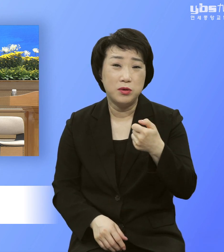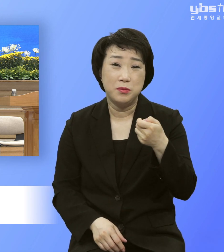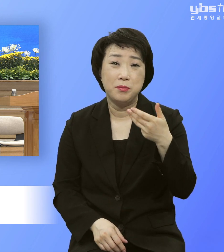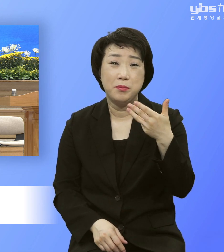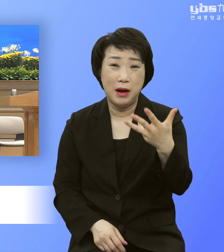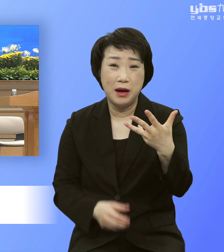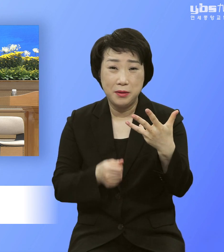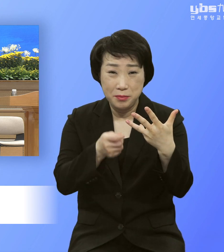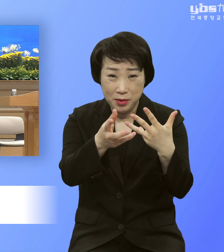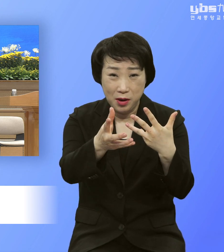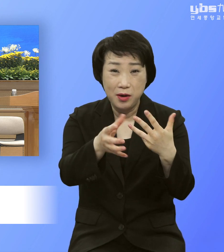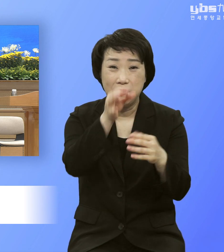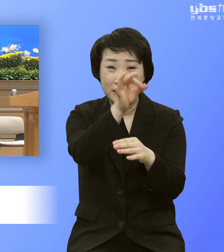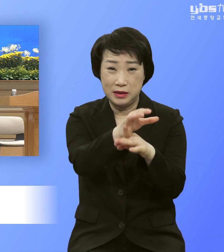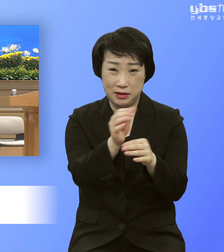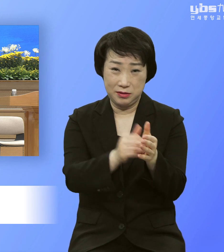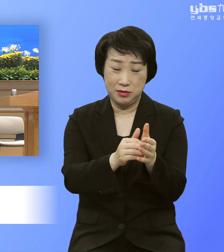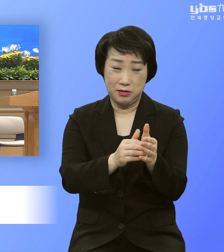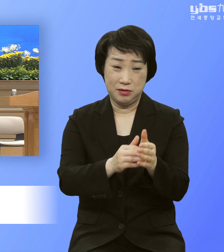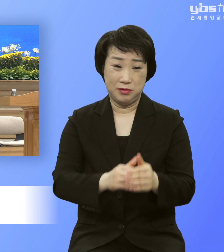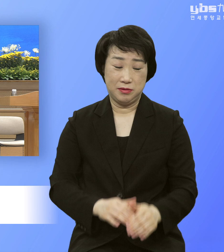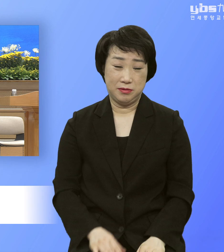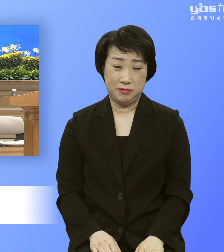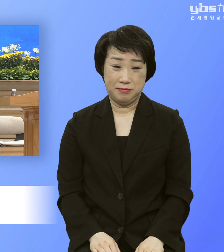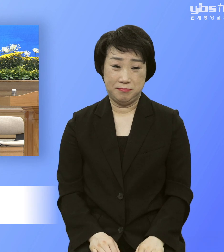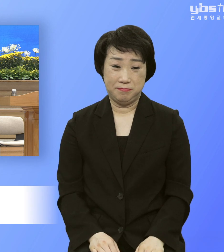1158평을 구입했어요.